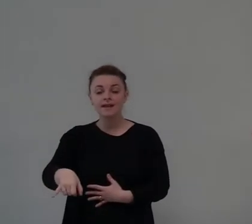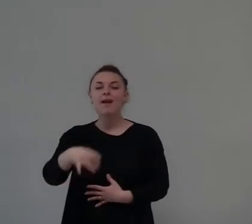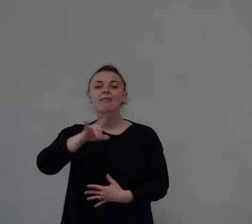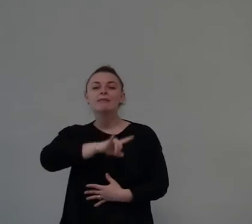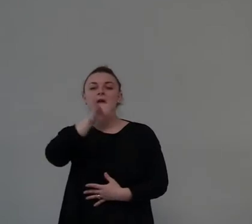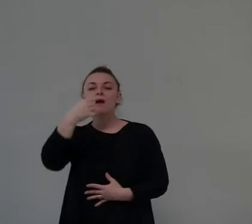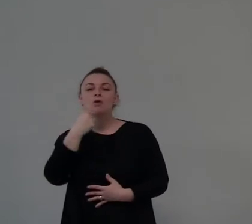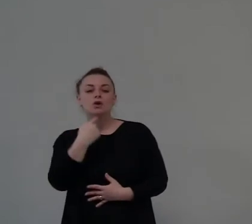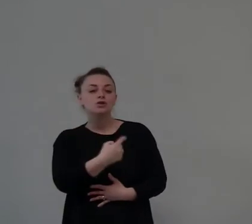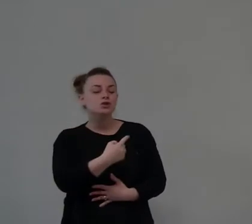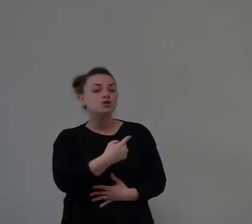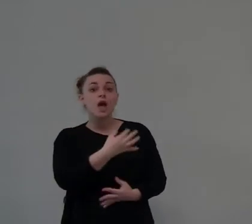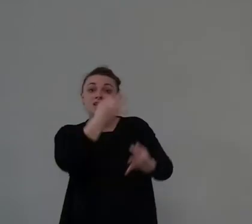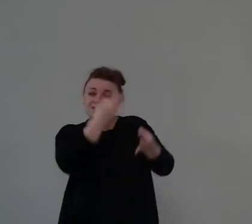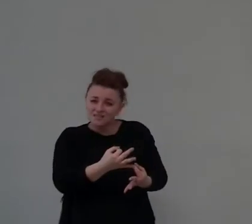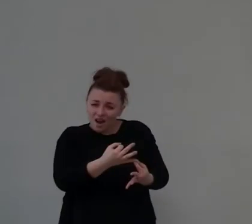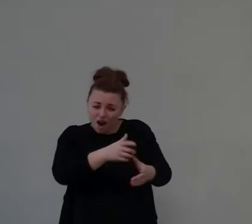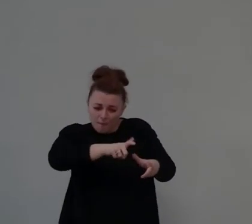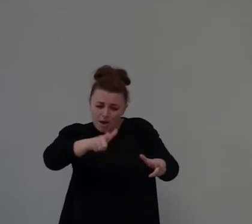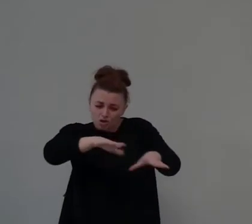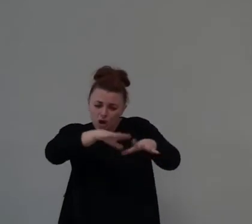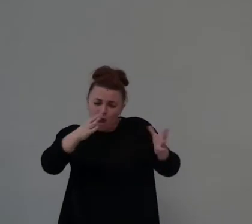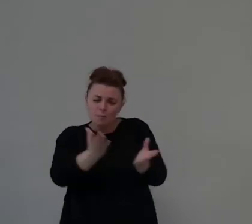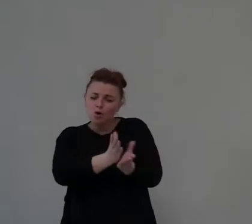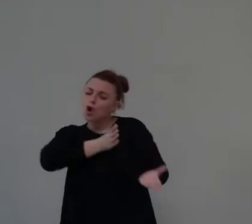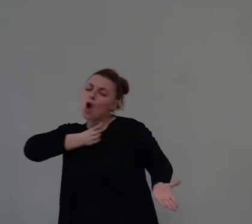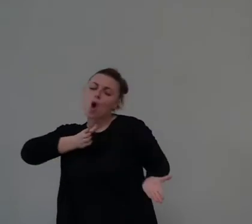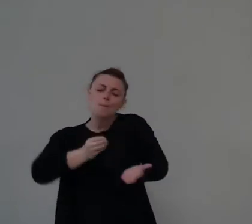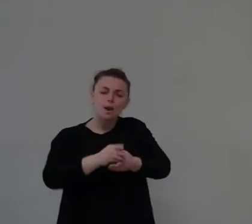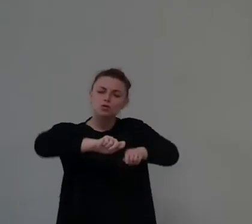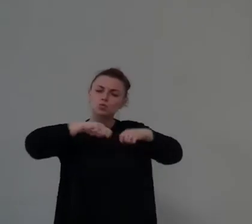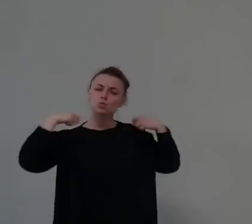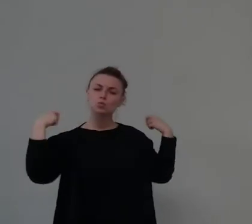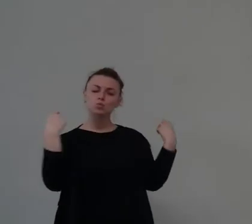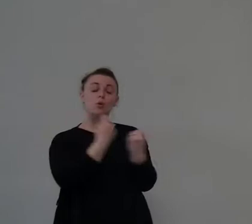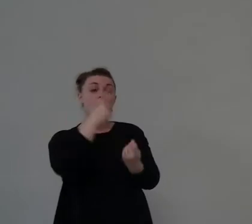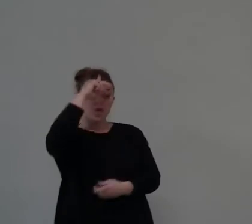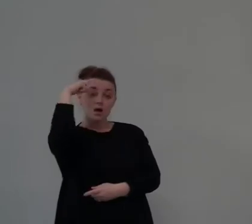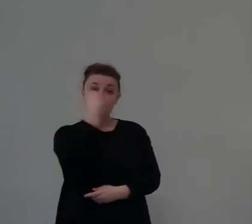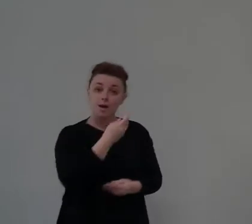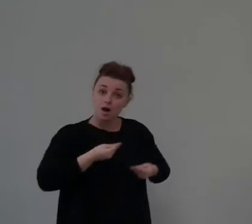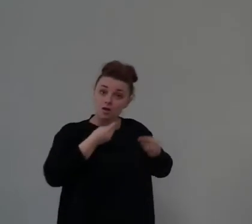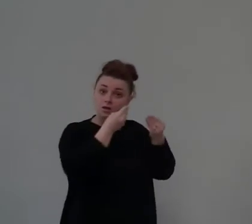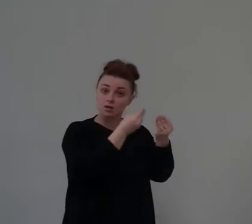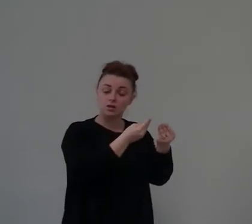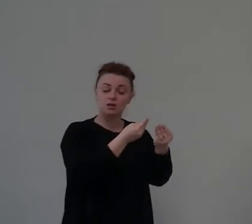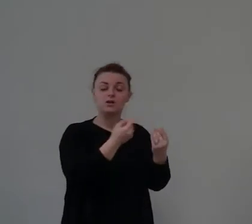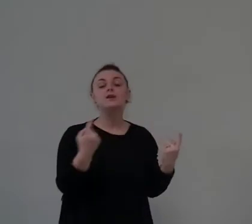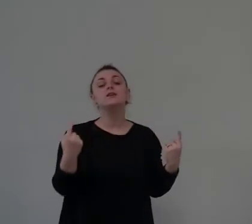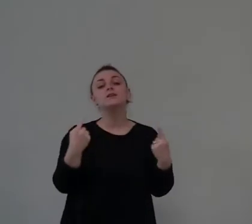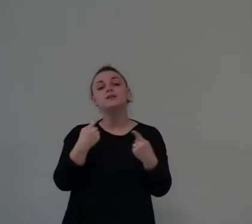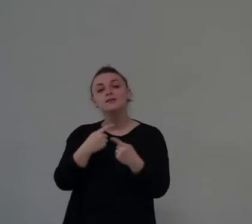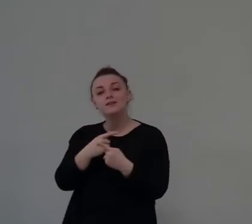osannato e rispettato da tutte le genti del mondo. Invece Isaia ci dice che era stato disprezzato